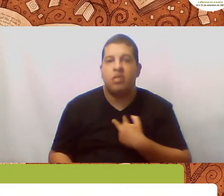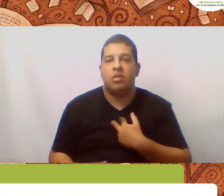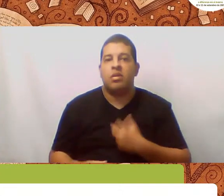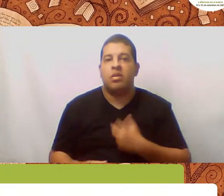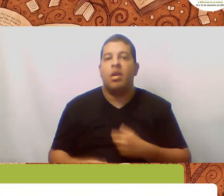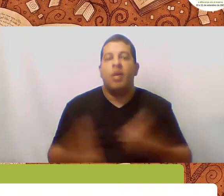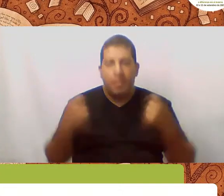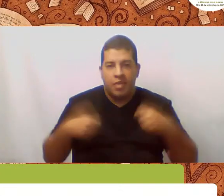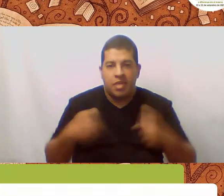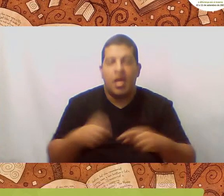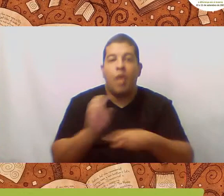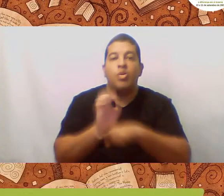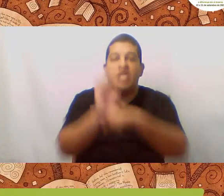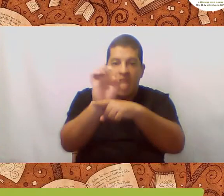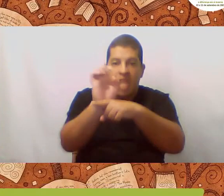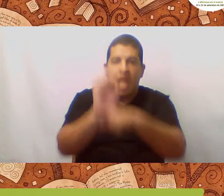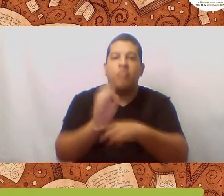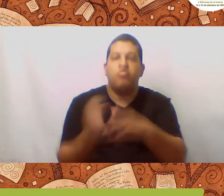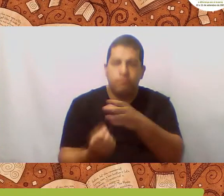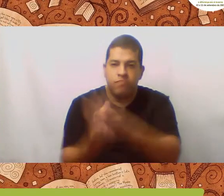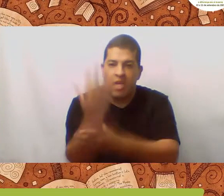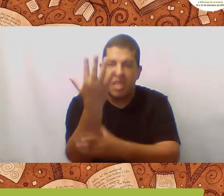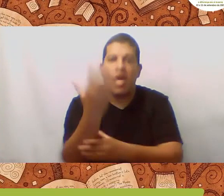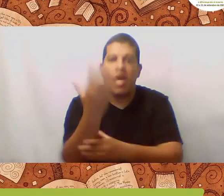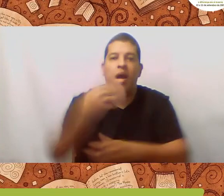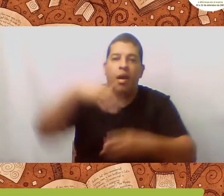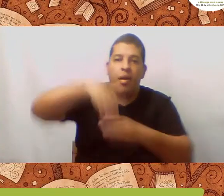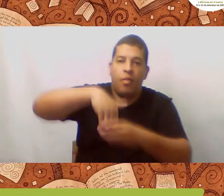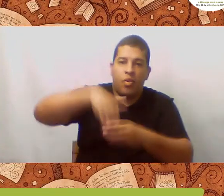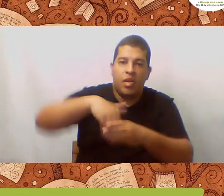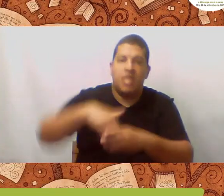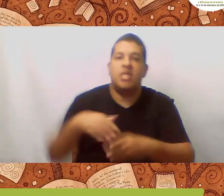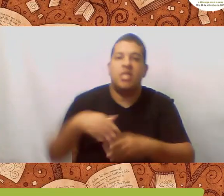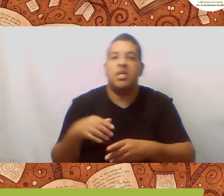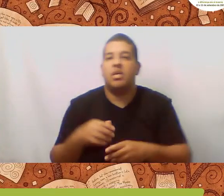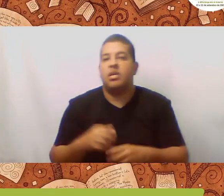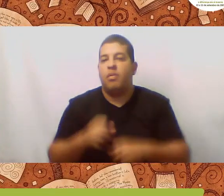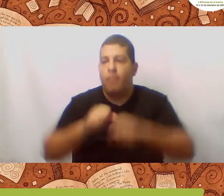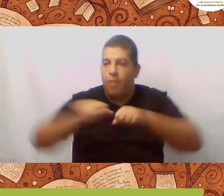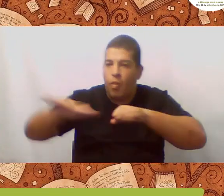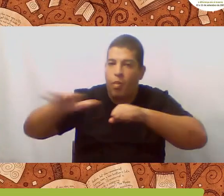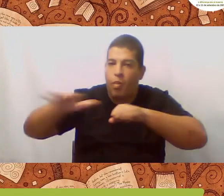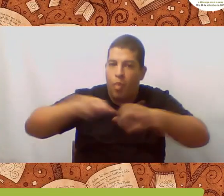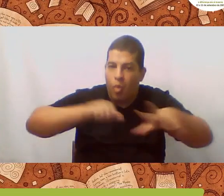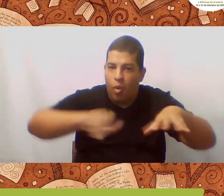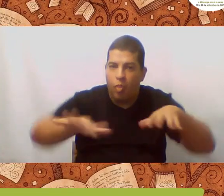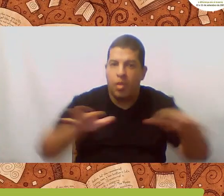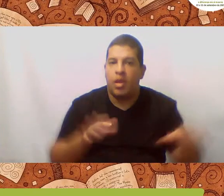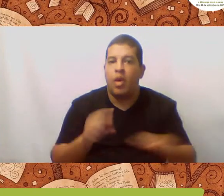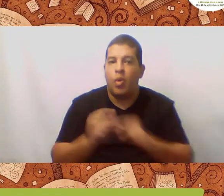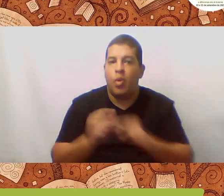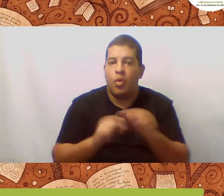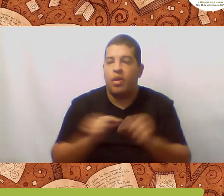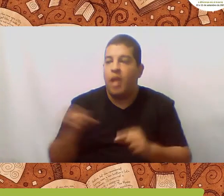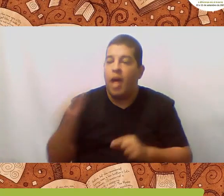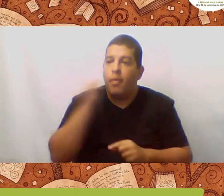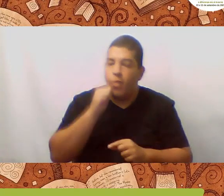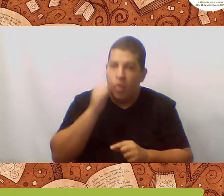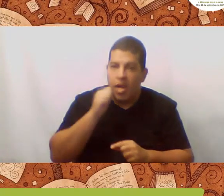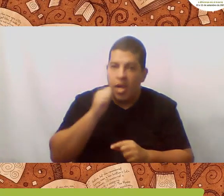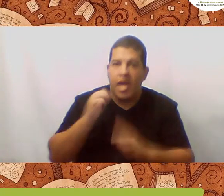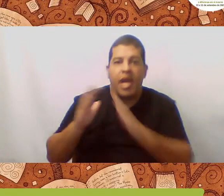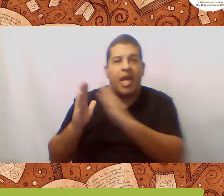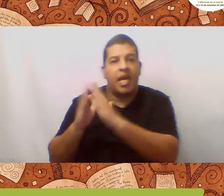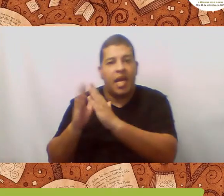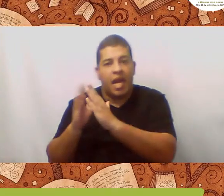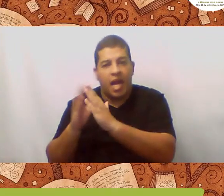criar políticas públicas para impedir que as mulheres vivam num regime doméstico de servidão